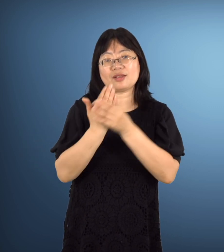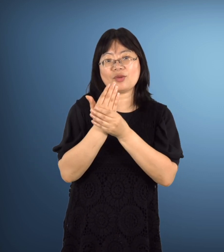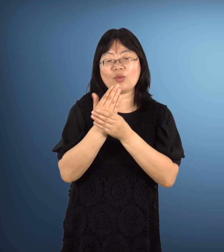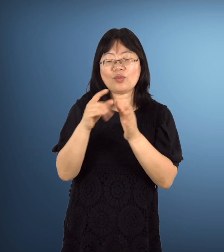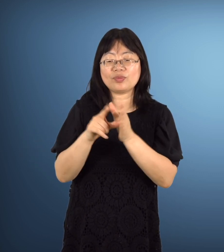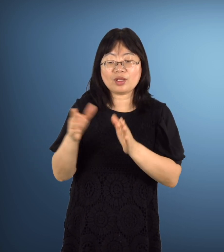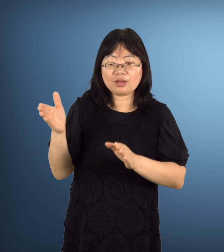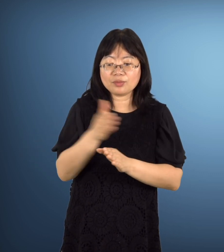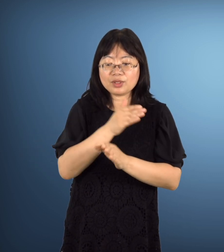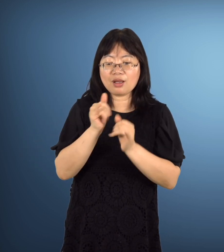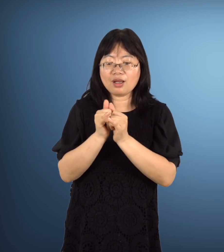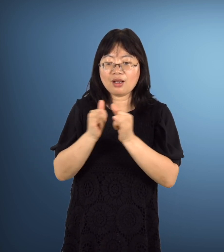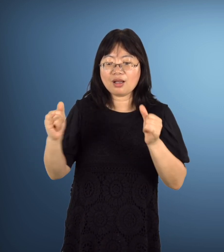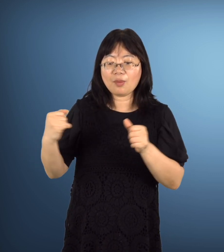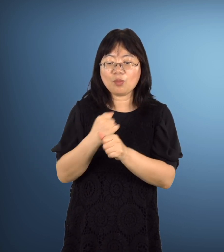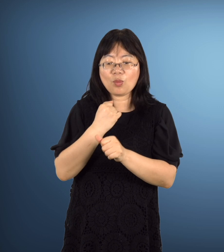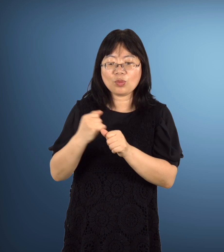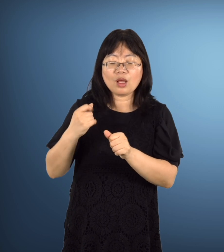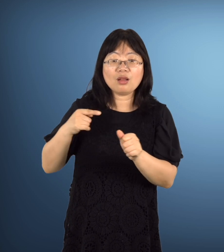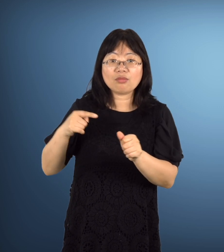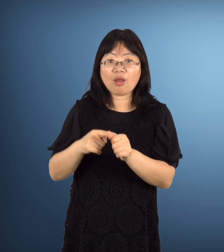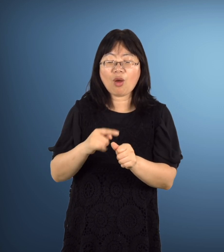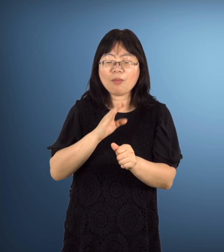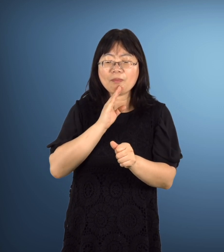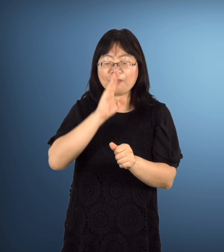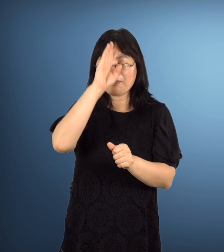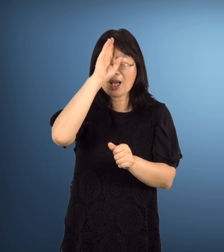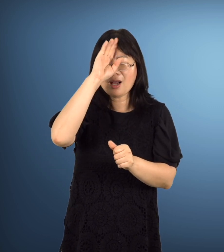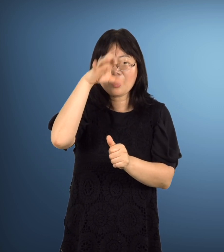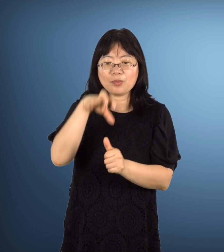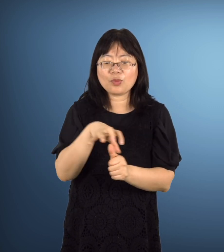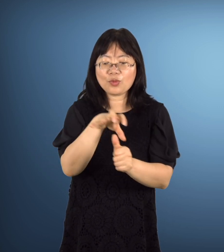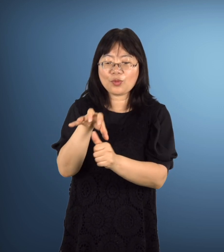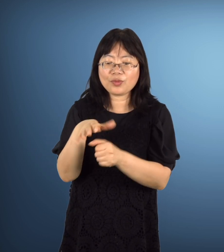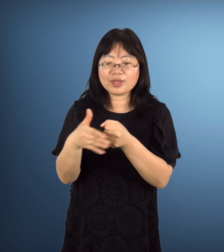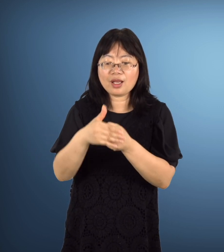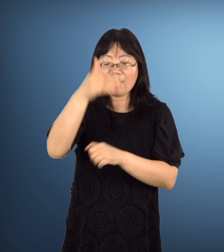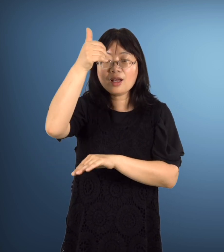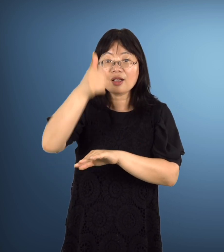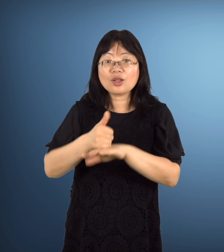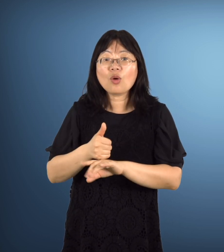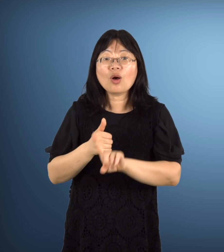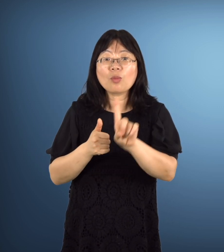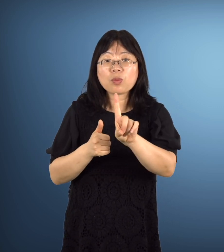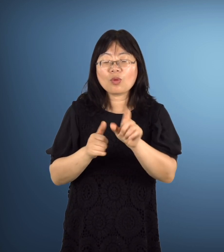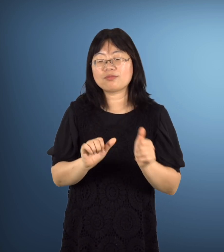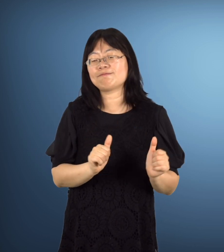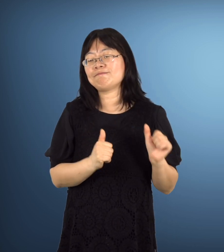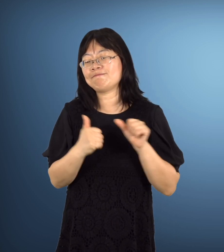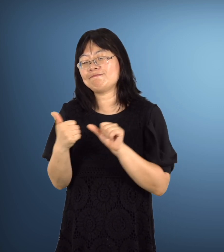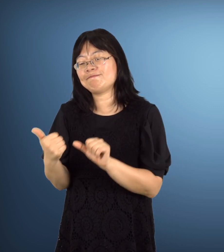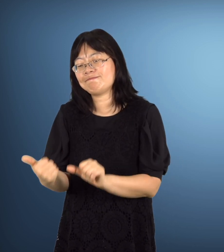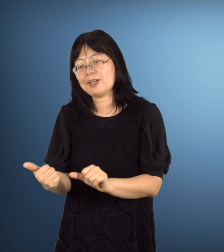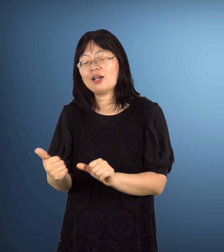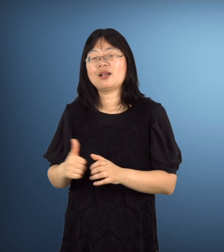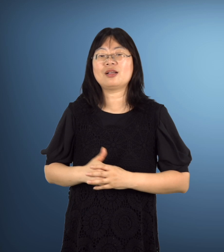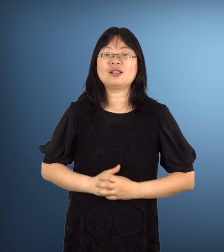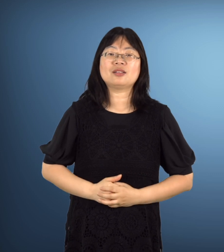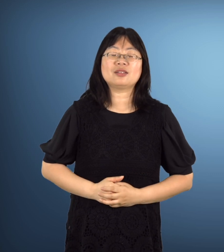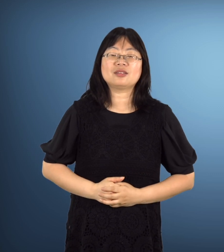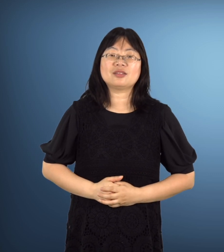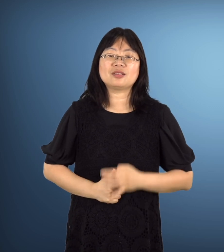그때부터 인간은 폭력과 살인과 질병에 묶여서 그 결과가 사망에 이르게